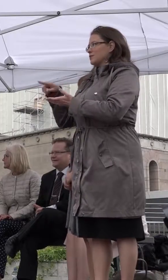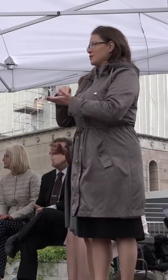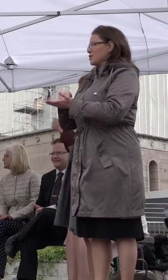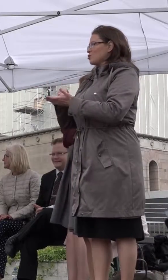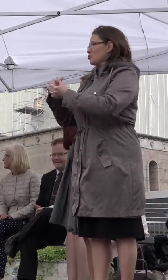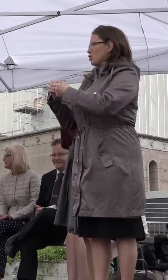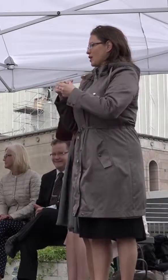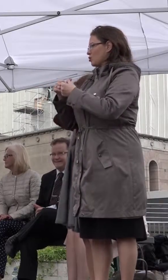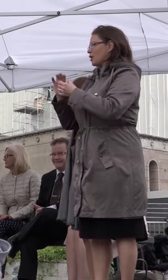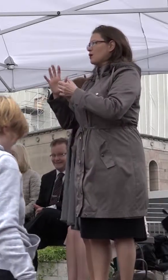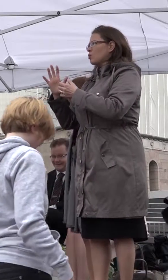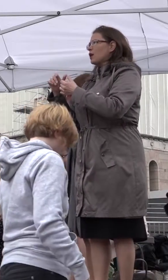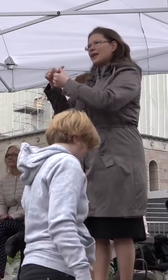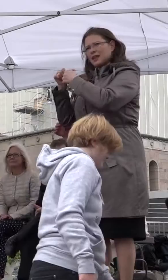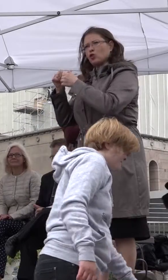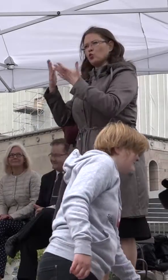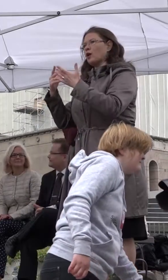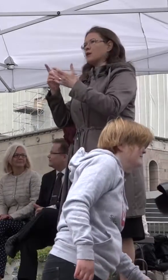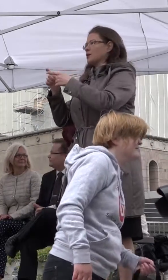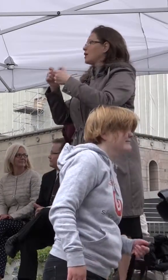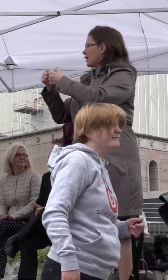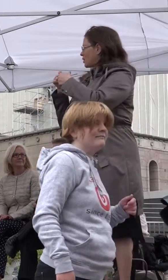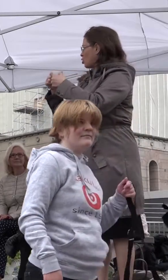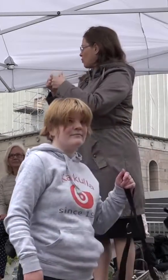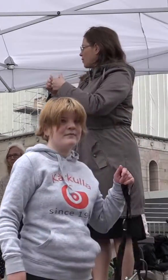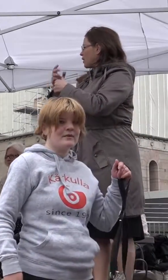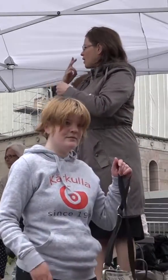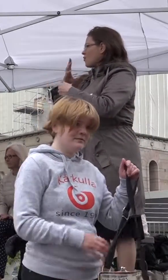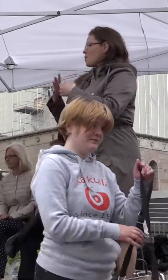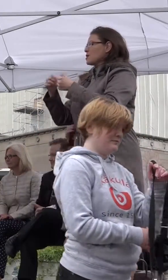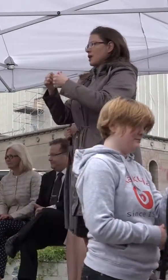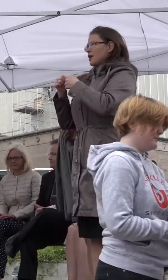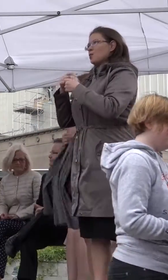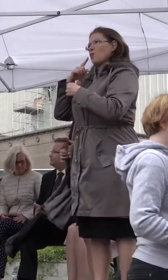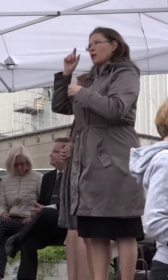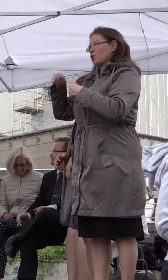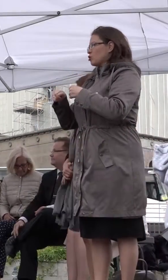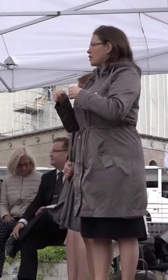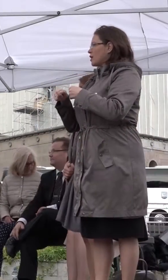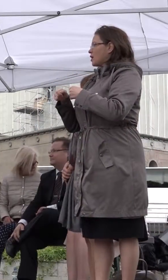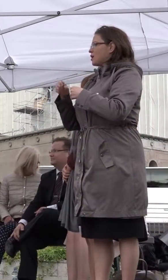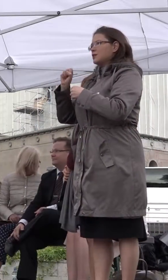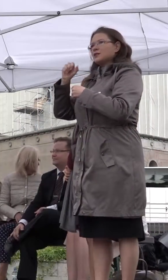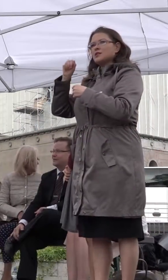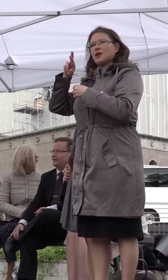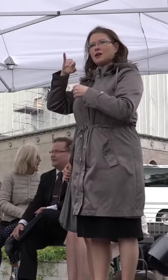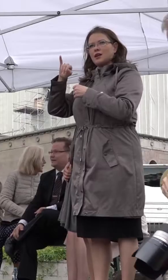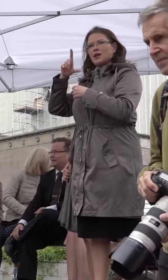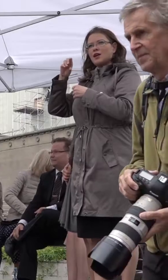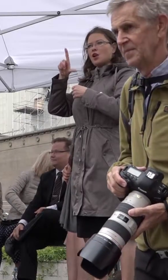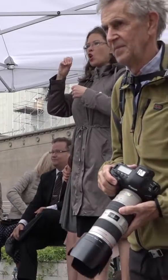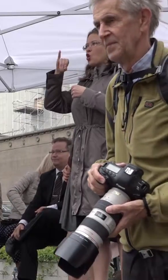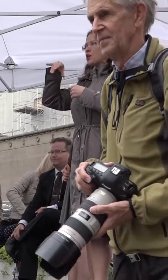keskusliiton, tai liiton nykyään nimeltään, näkövammaisten liiton puheenjohtaja Sari Loijas, jonka